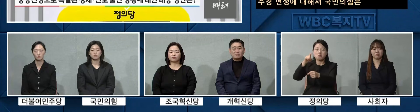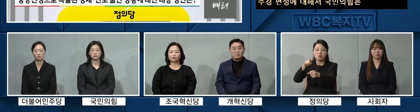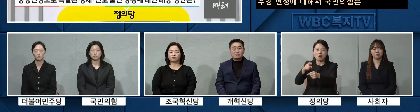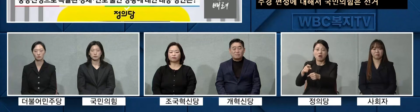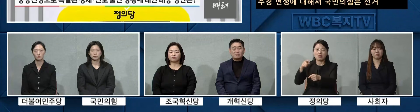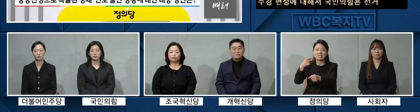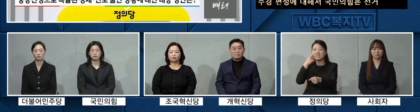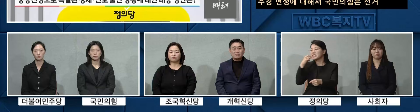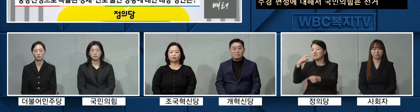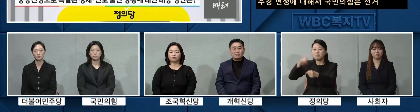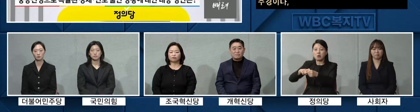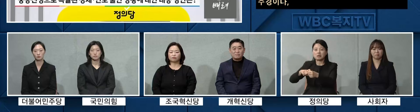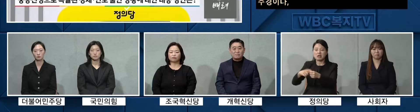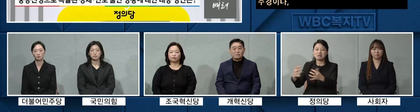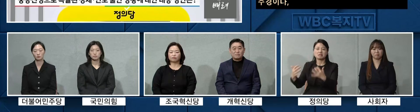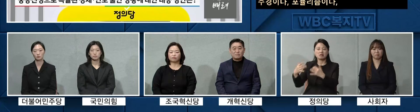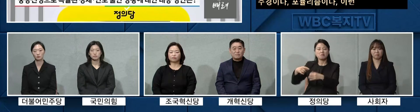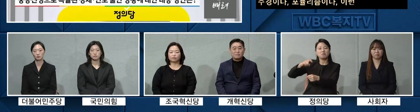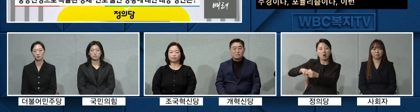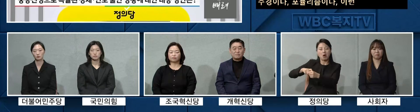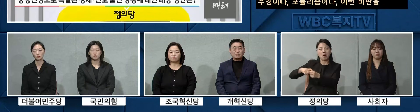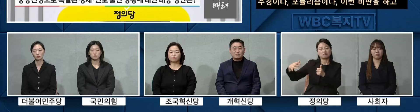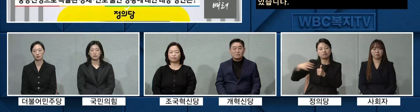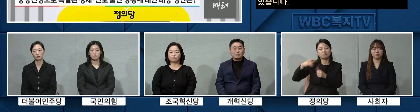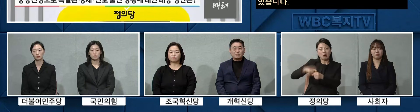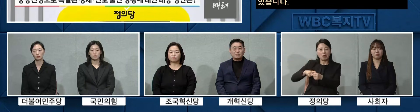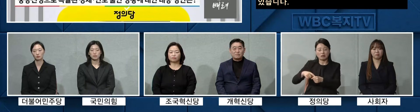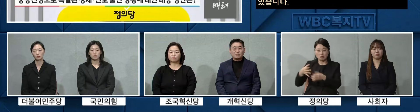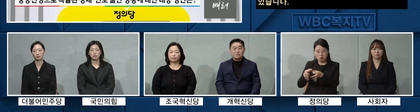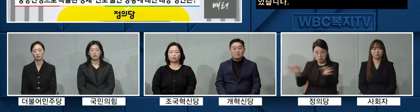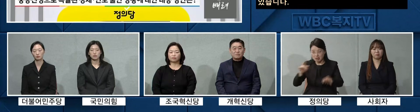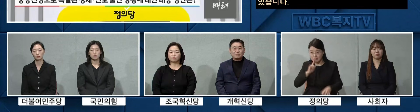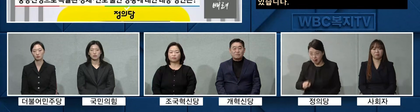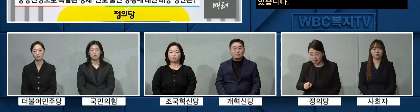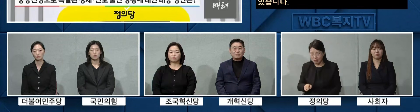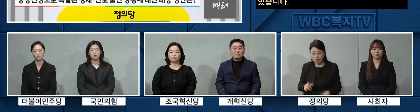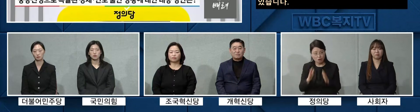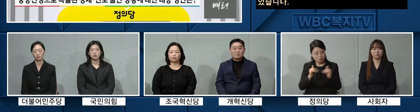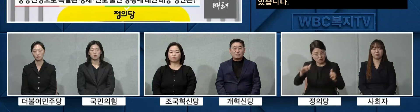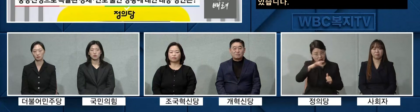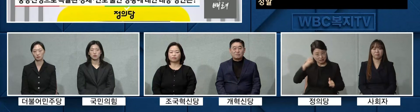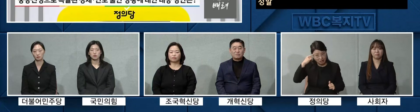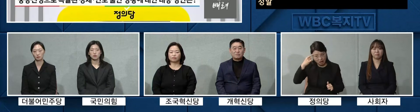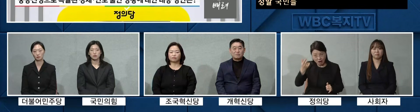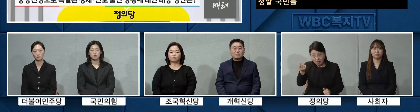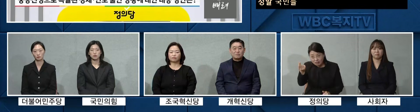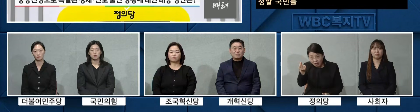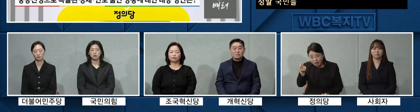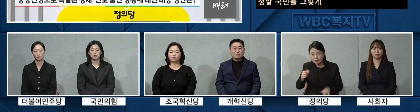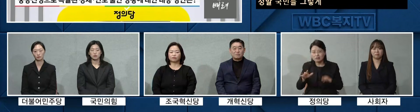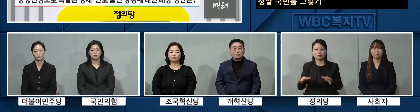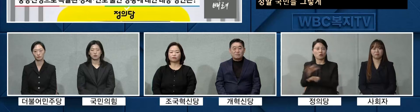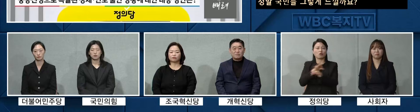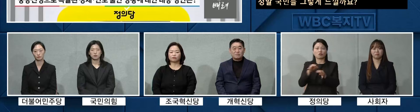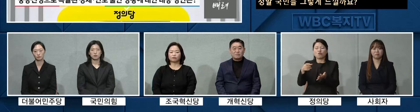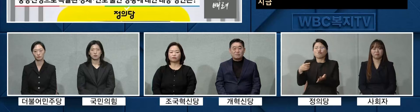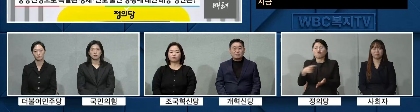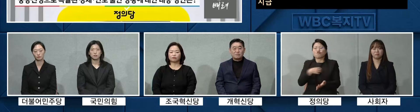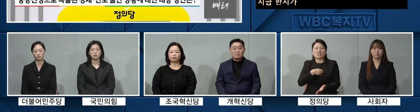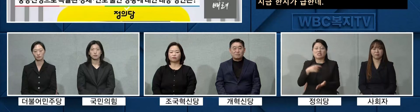포퓰리즘이다 이런 이제 비판을 하고 있습니다. 정말 국민들 그렇게 느낄까요? 지금 한시가 급한데,